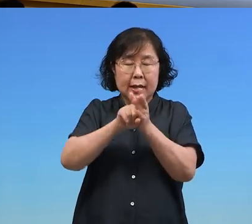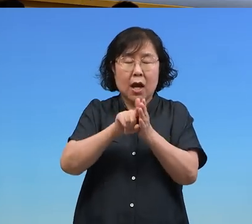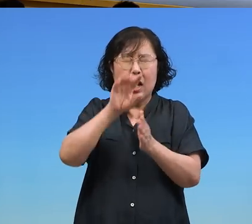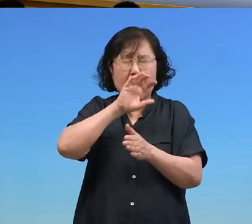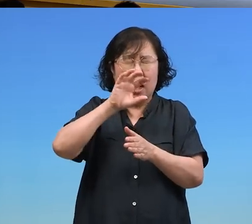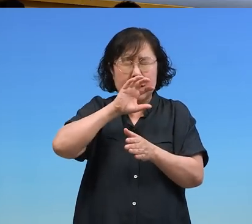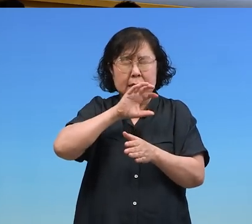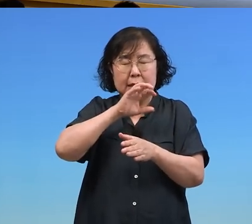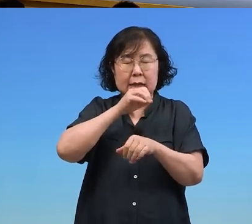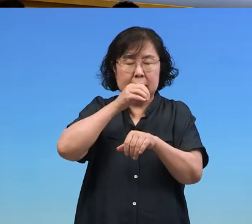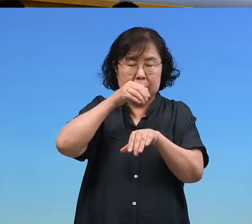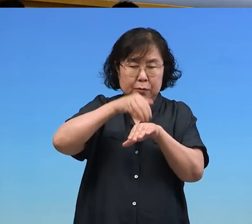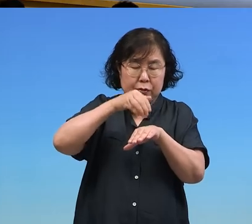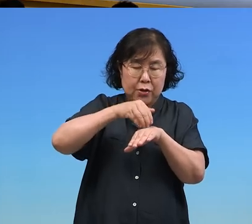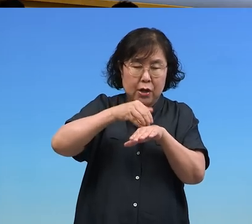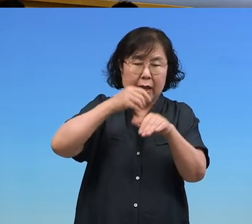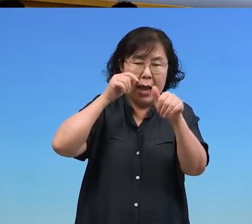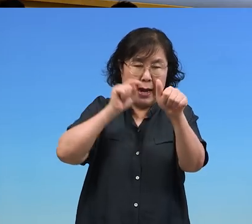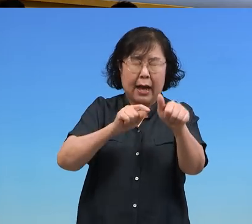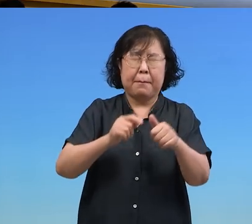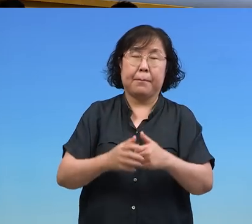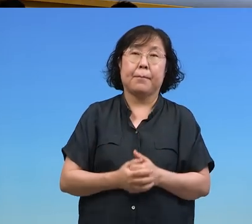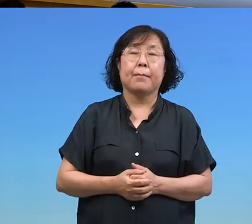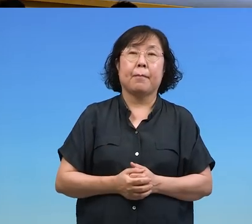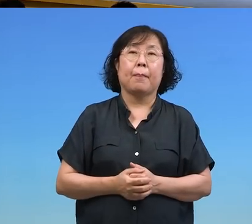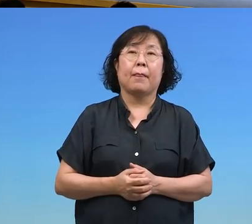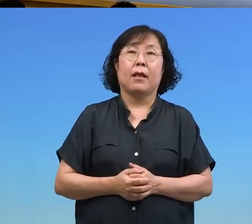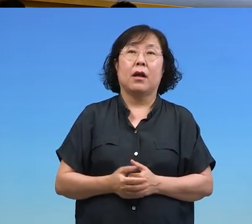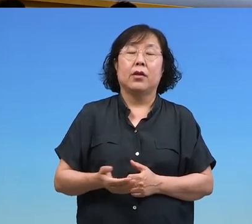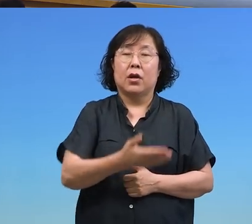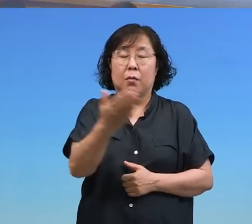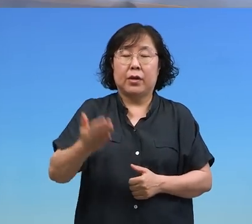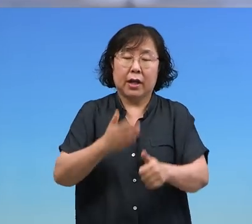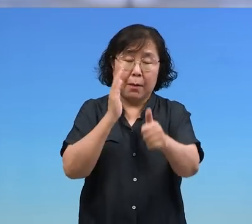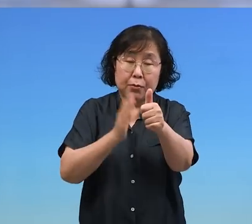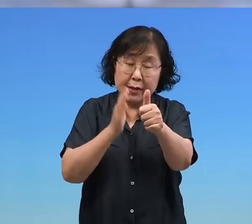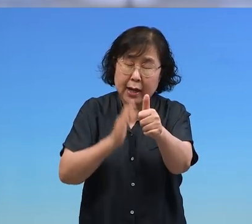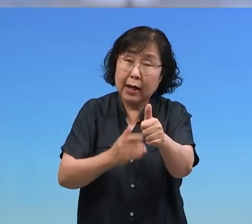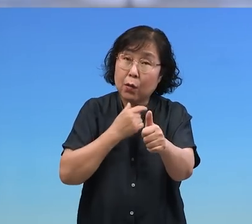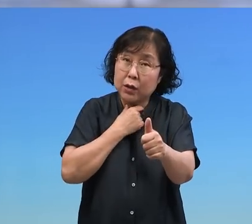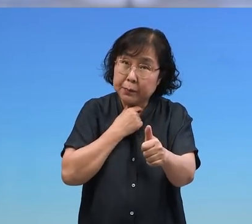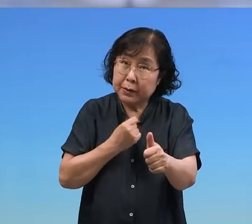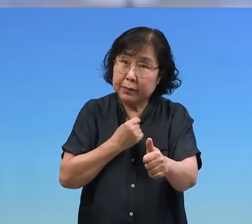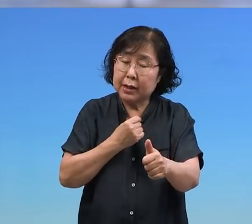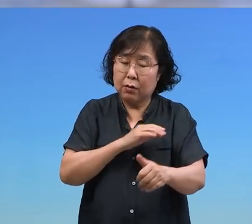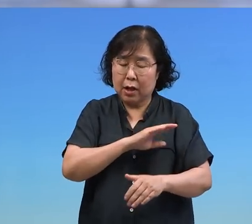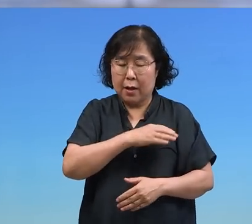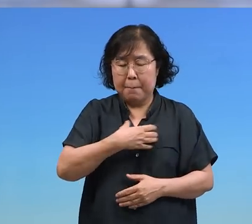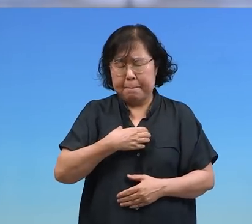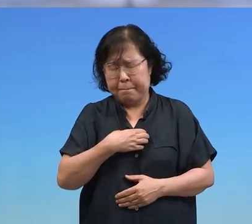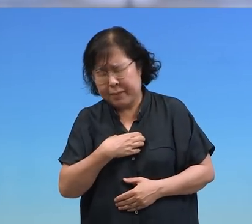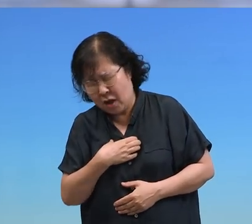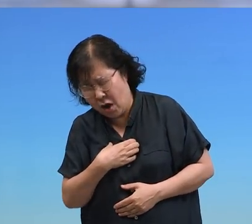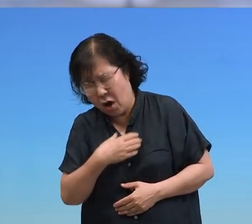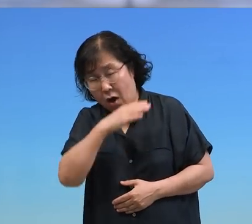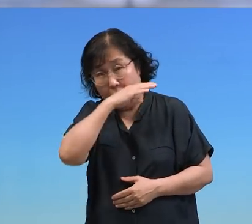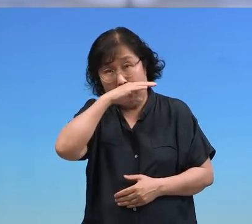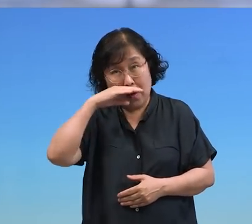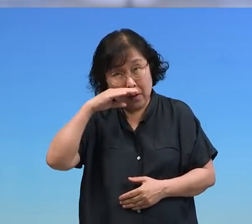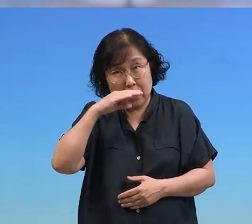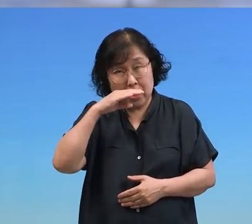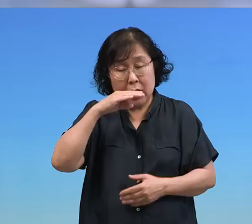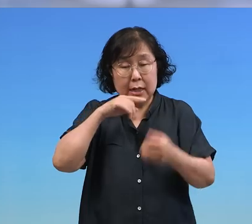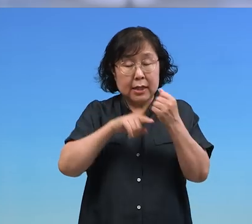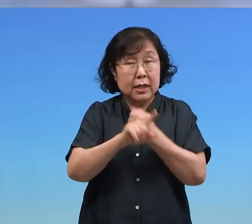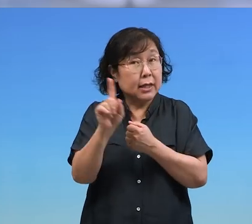바울의 마음을 갖고 여러분에게 제가 호소하고 싶은데요 여기 나오는 경근은 한마디로 말하면 하나님을